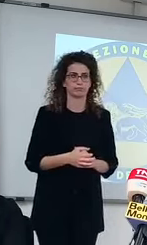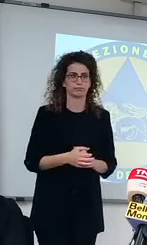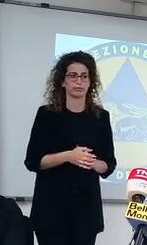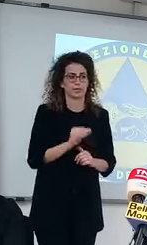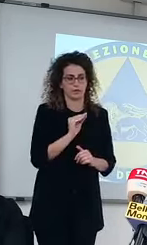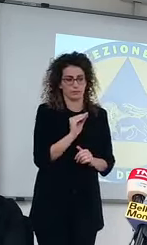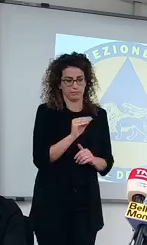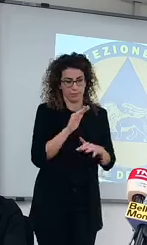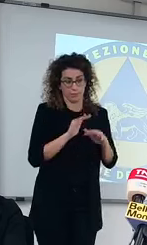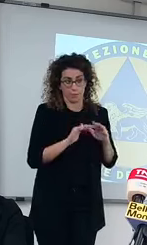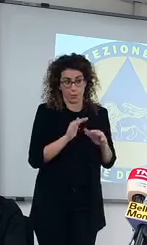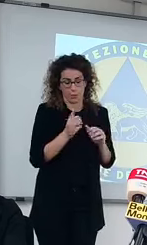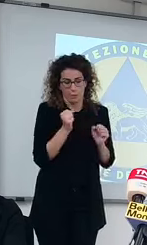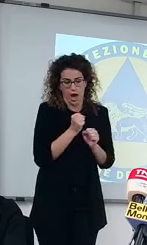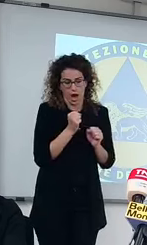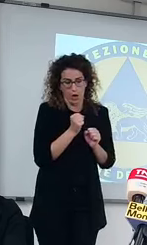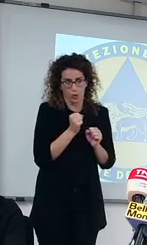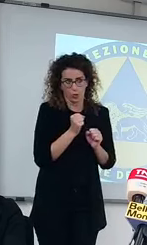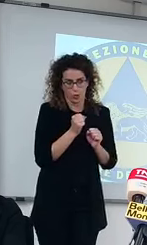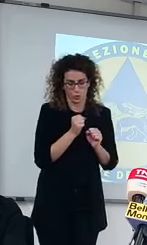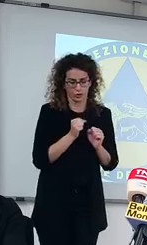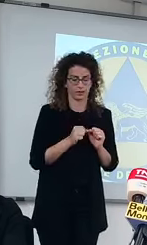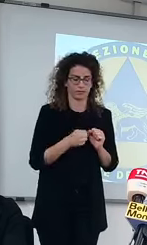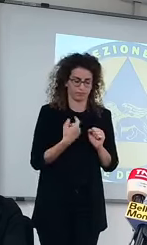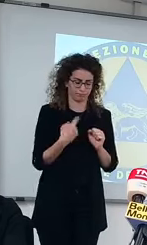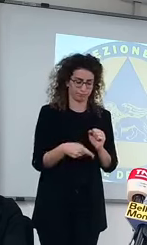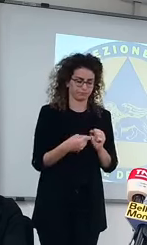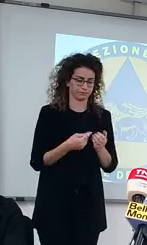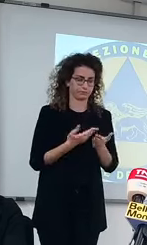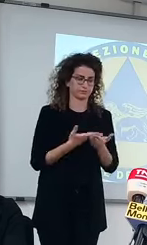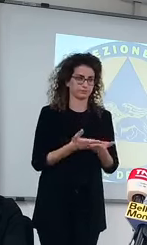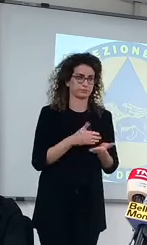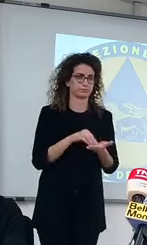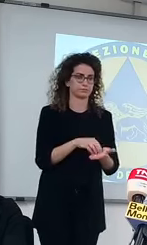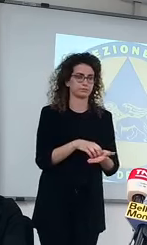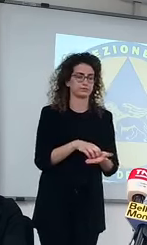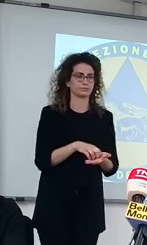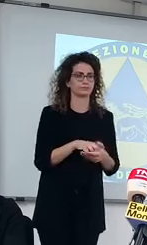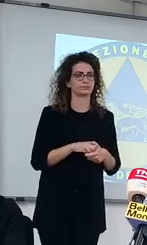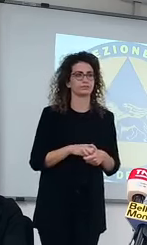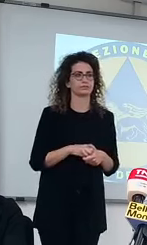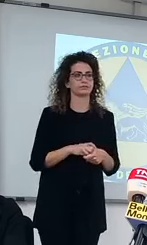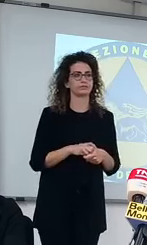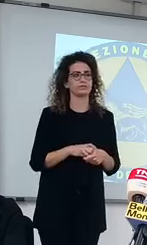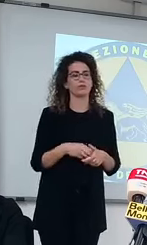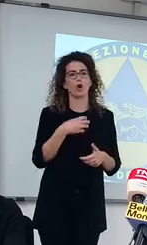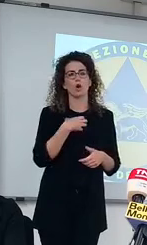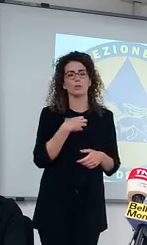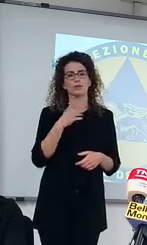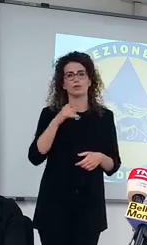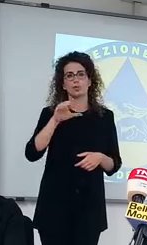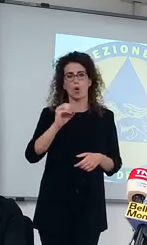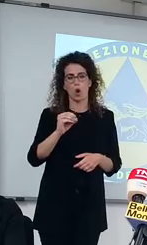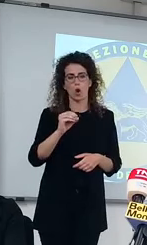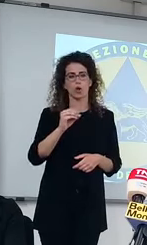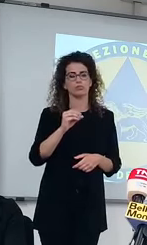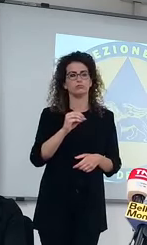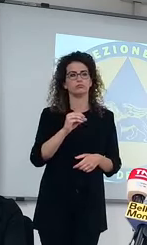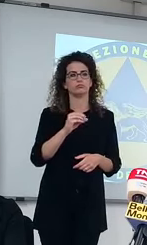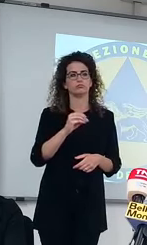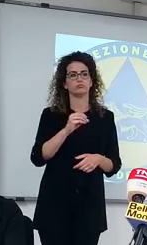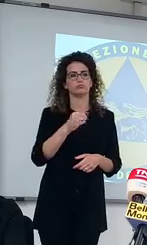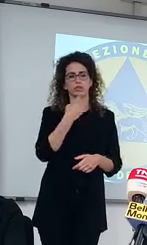il secondo timore, come dire, che vi giro è questo, cioè siccome nonostante il commissario Figliuolo abbia assicurato una